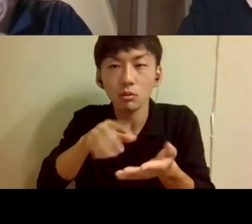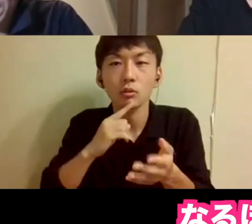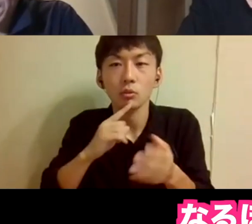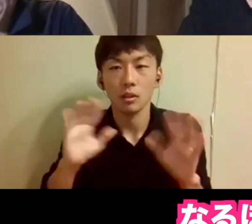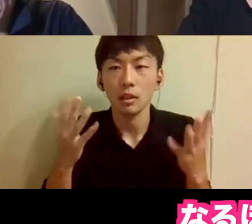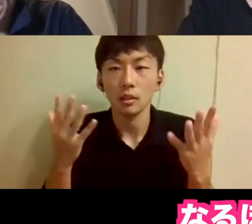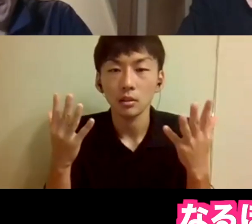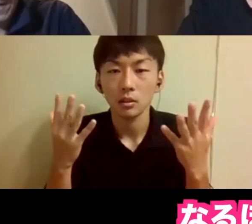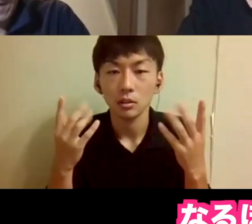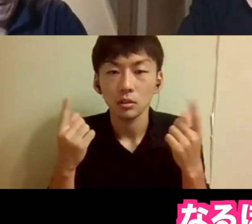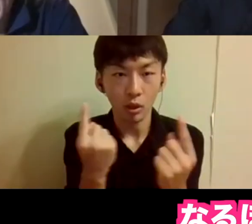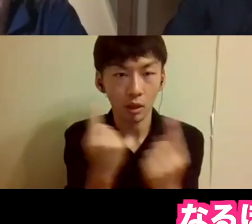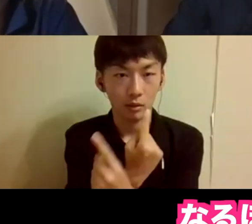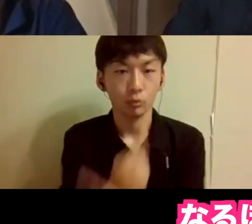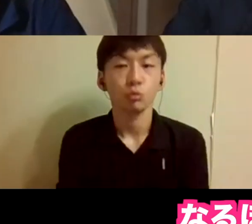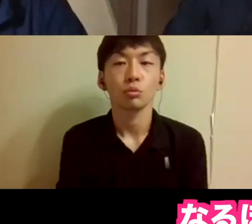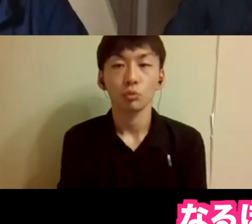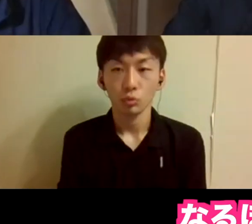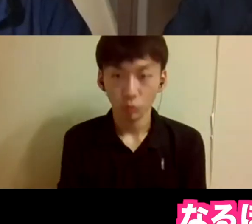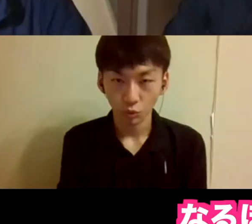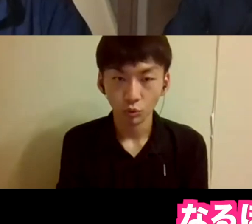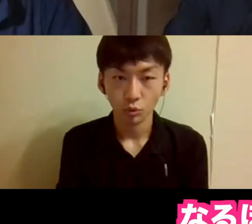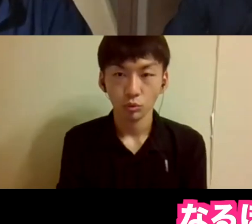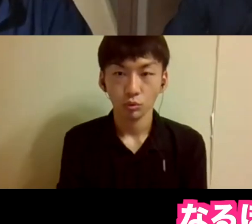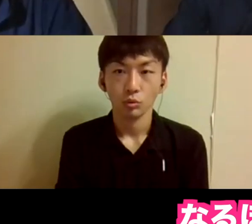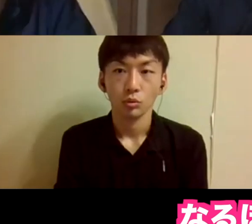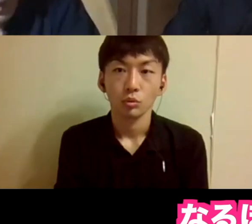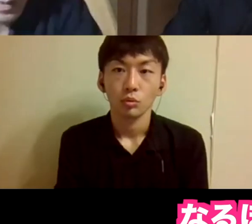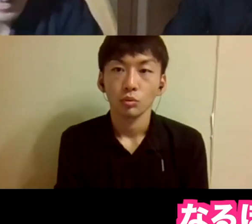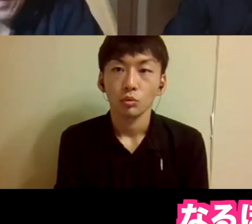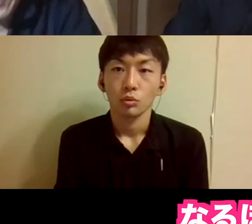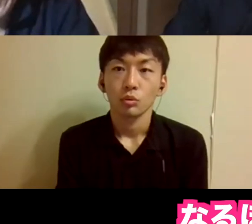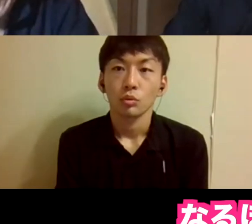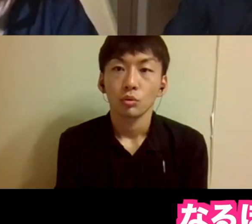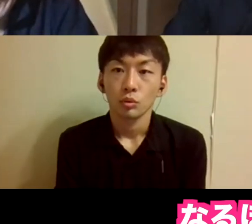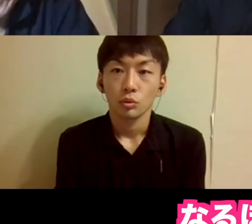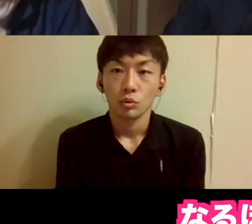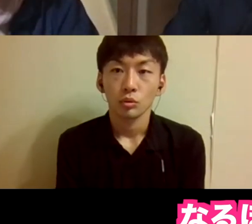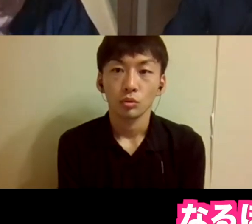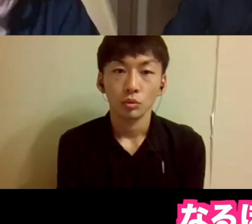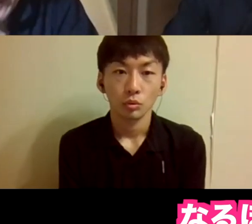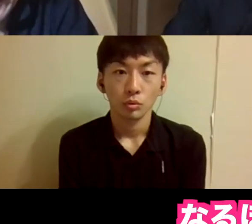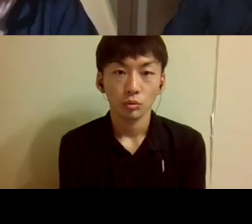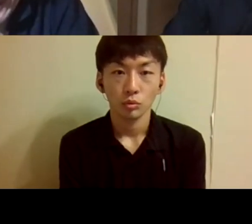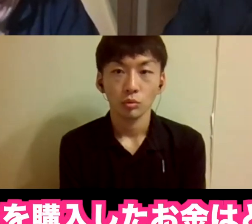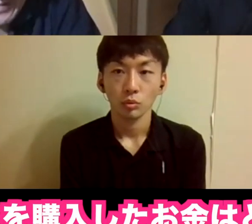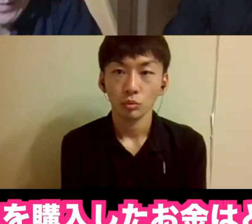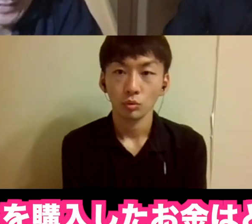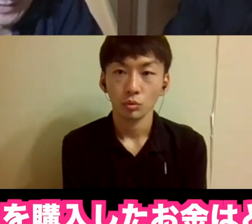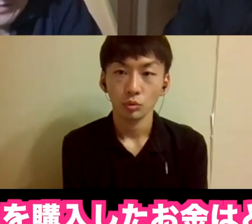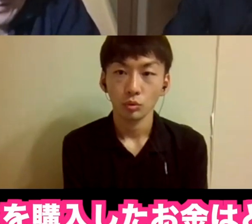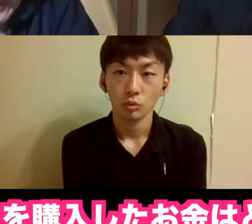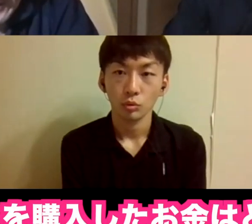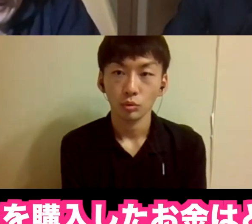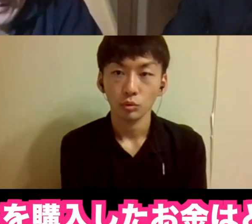なるほど距離ぬねきたグルメなので次に行きたいと思いますっで今回本組んで